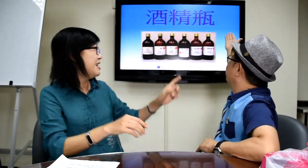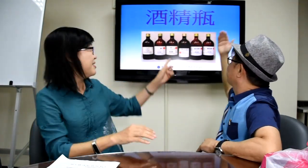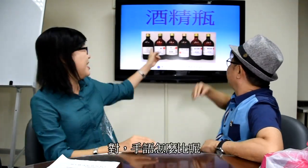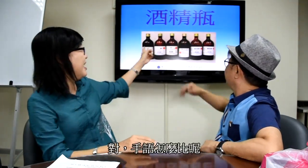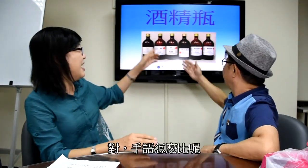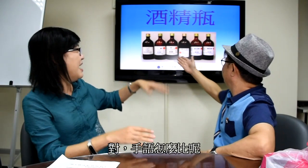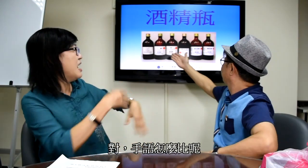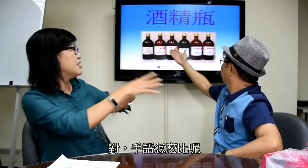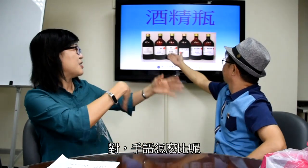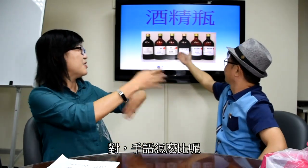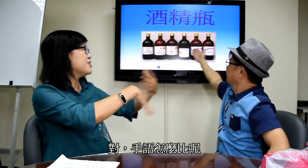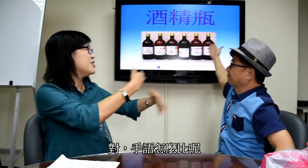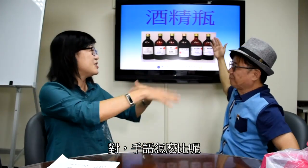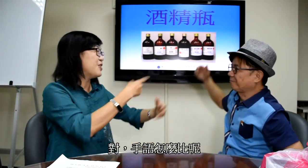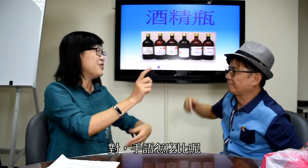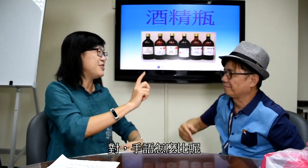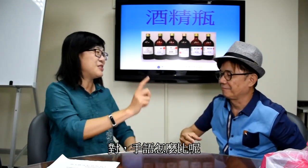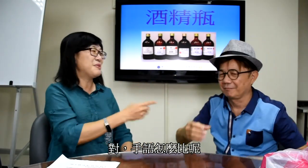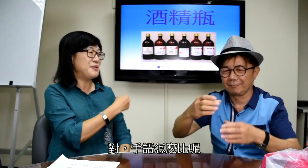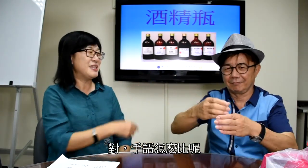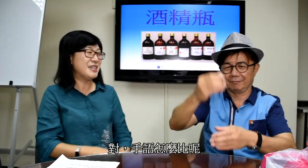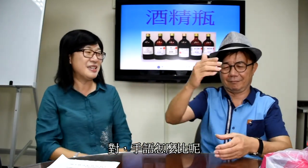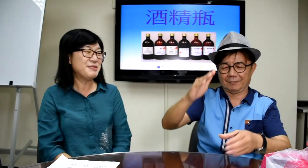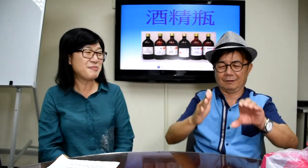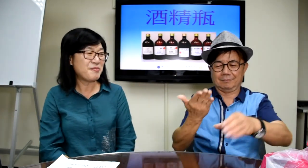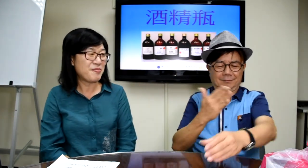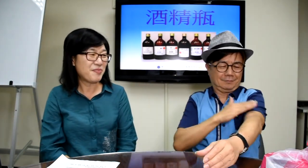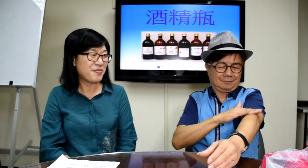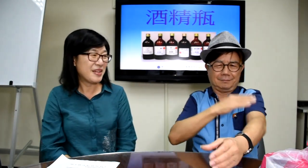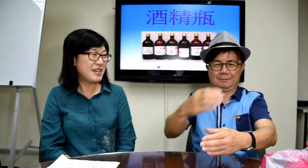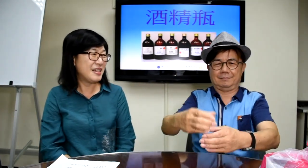对。手语怎么比呢？